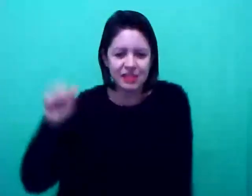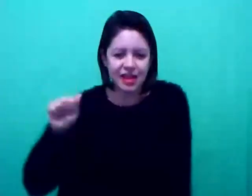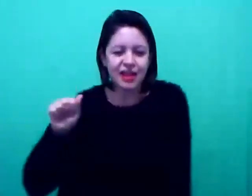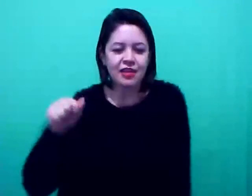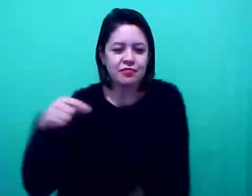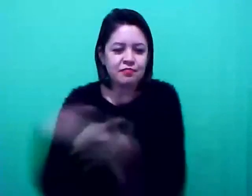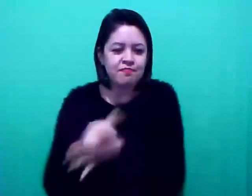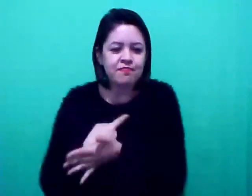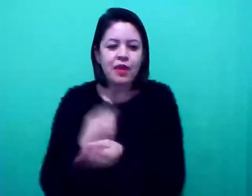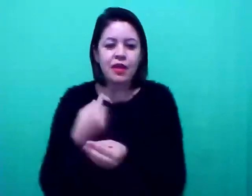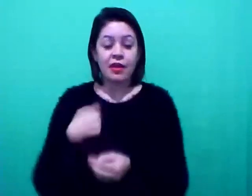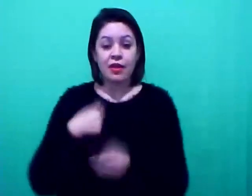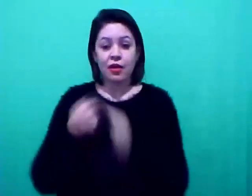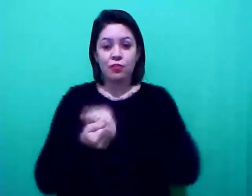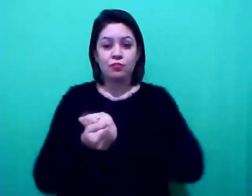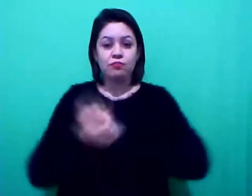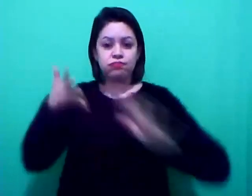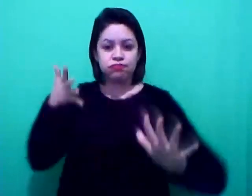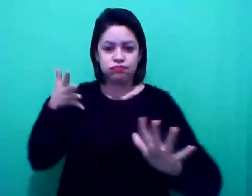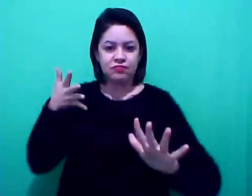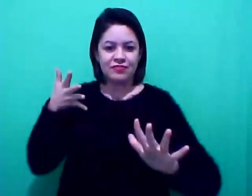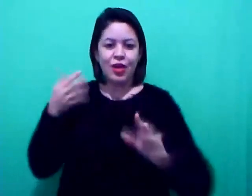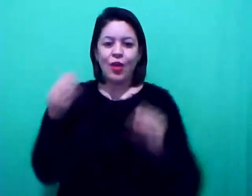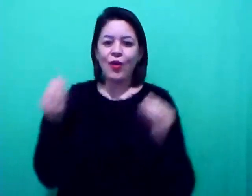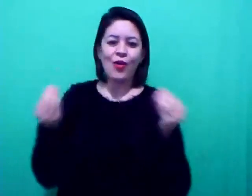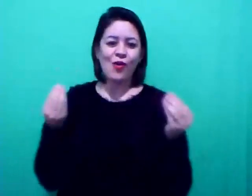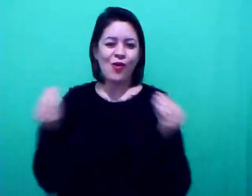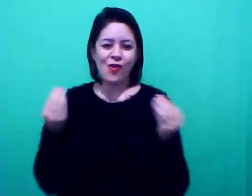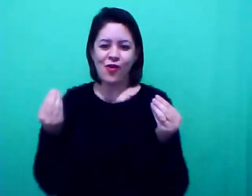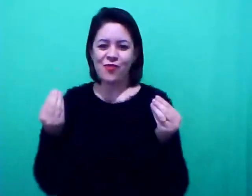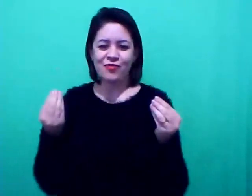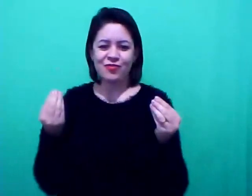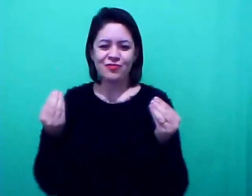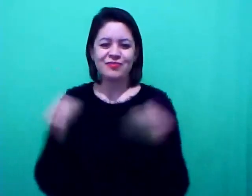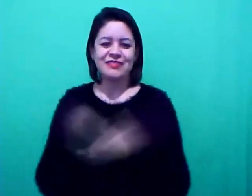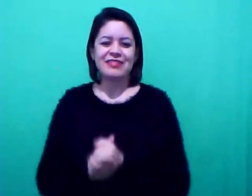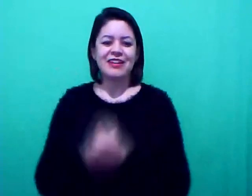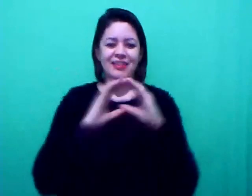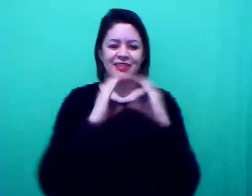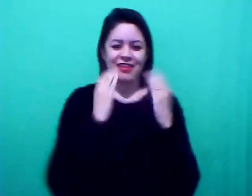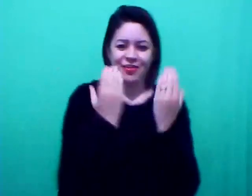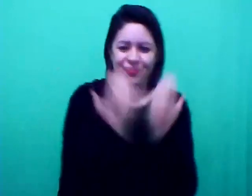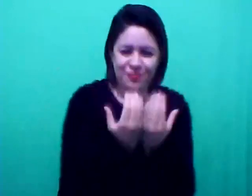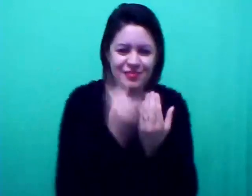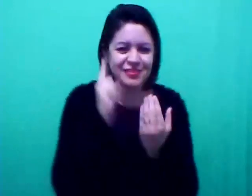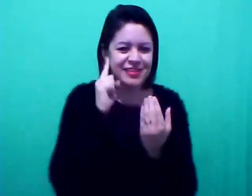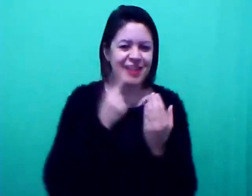A Lucinéia fez uma pergunta: se eu consegui fluência. Como que foi a minha fluência? Foi na